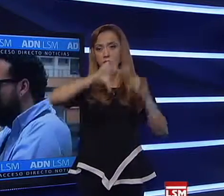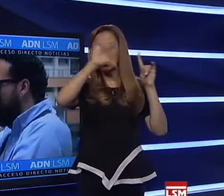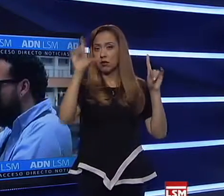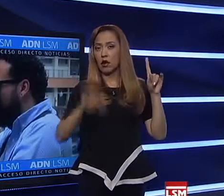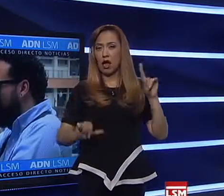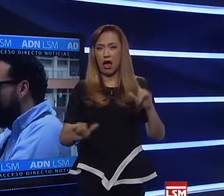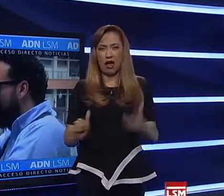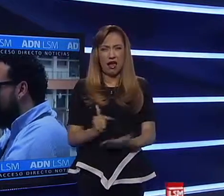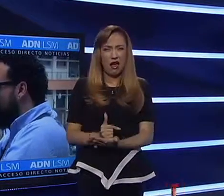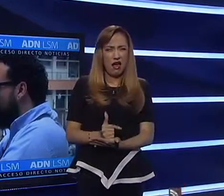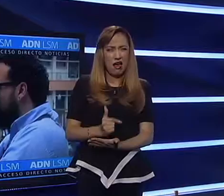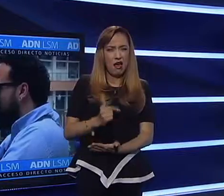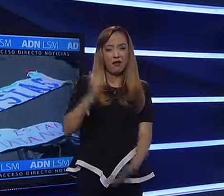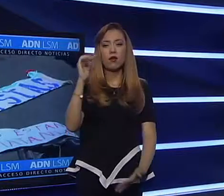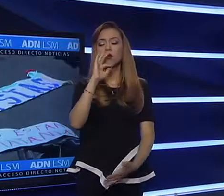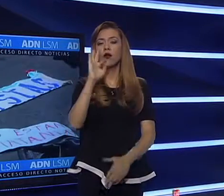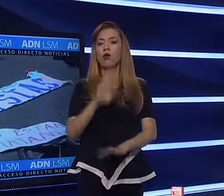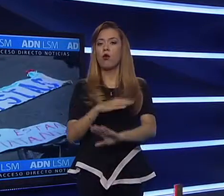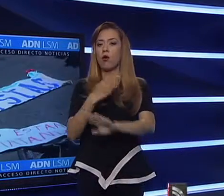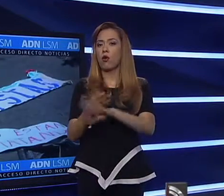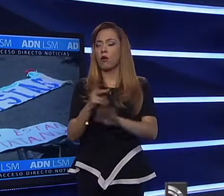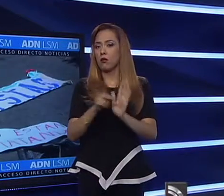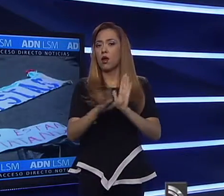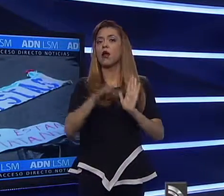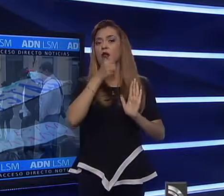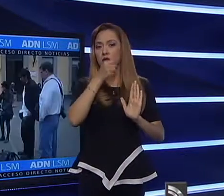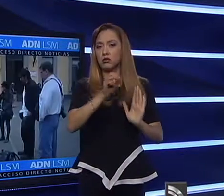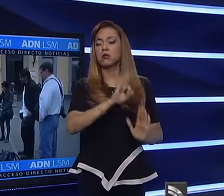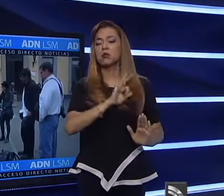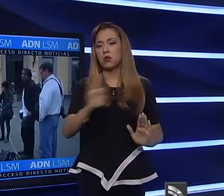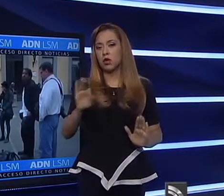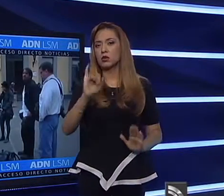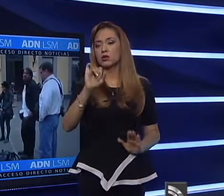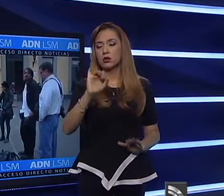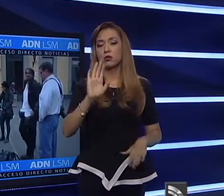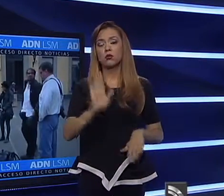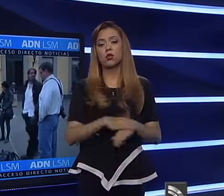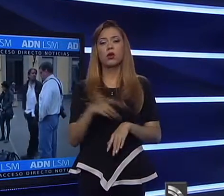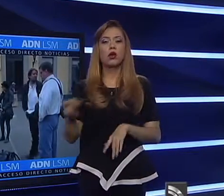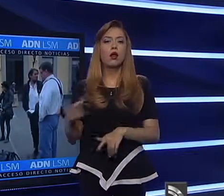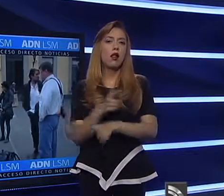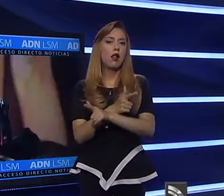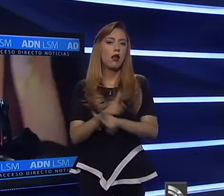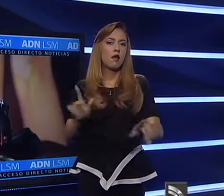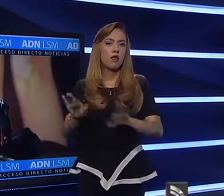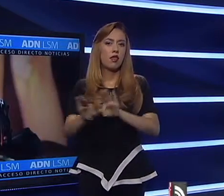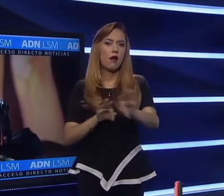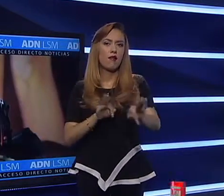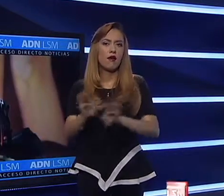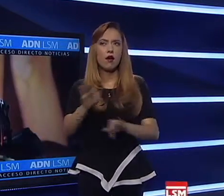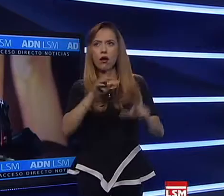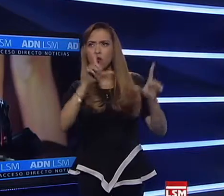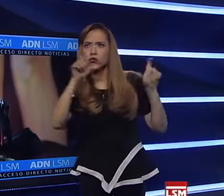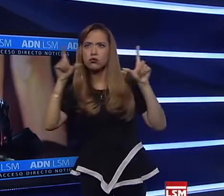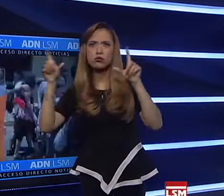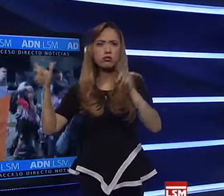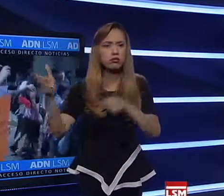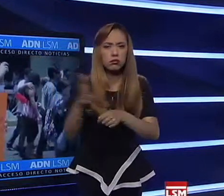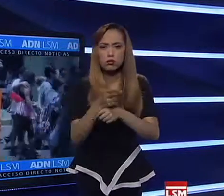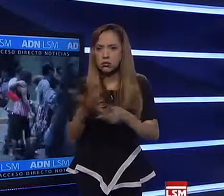se cometen en contra de periodistas, pues pueden vulnerar el derecho a la libertad de expresión. En otro asunto, se